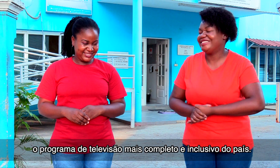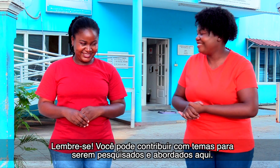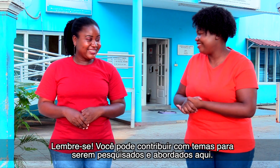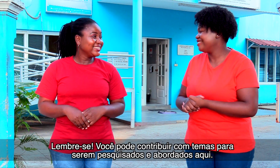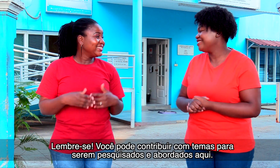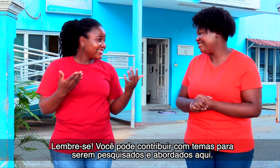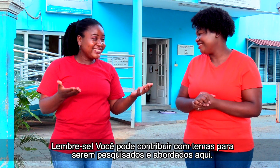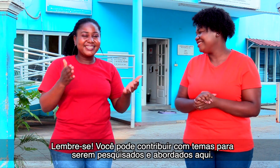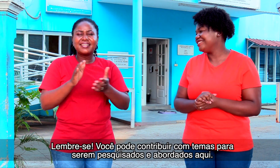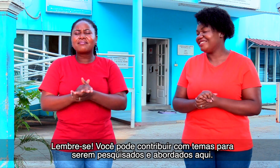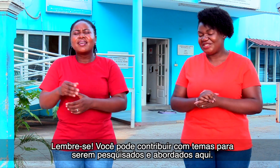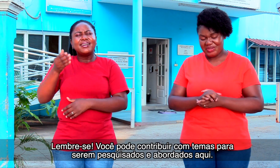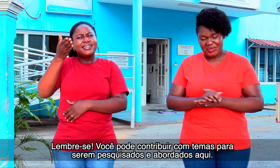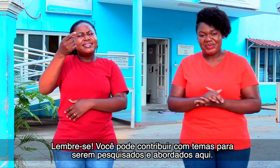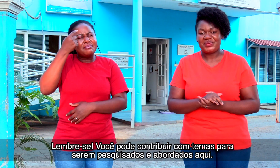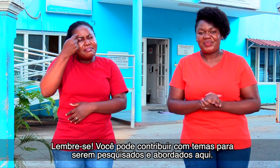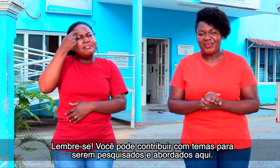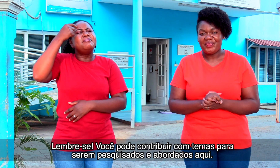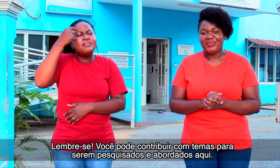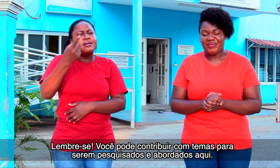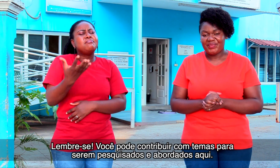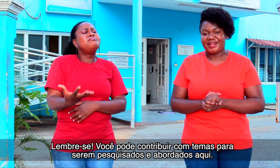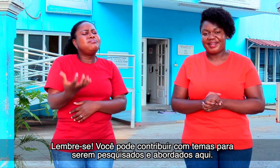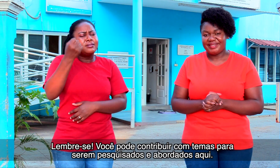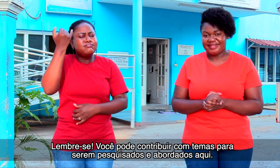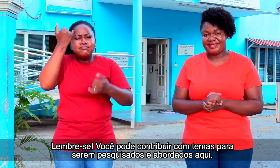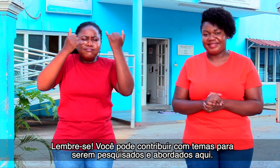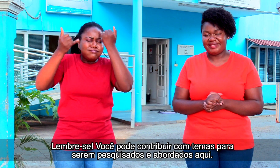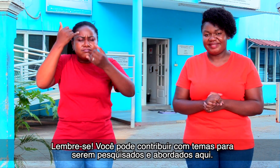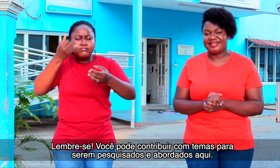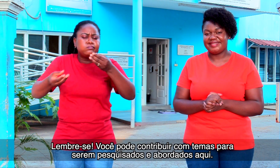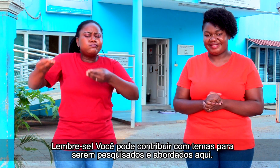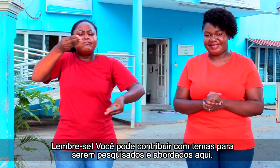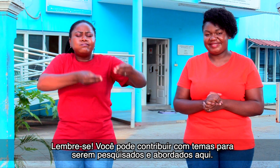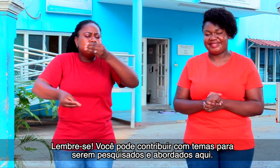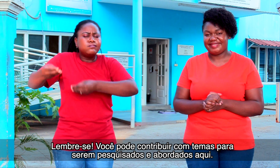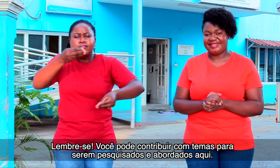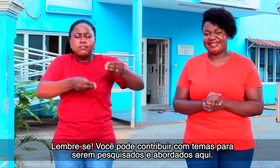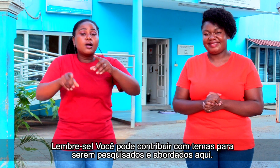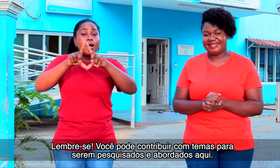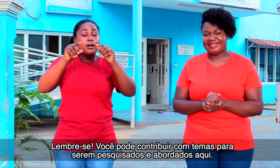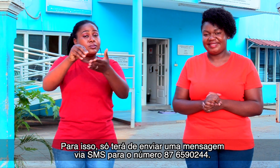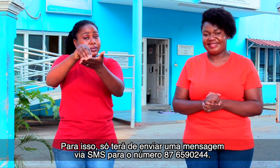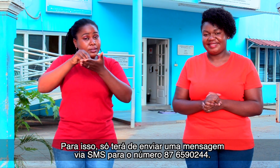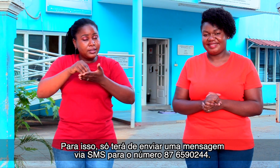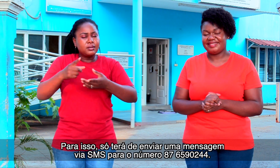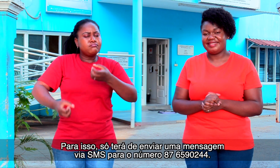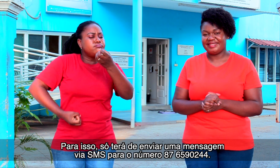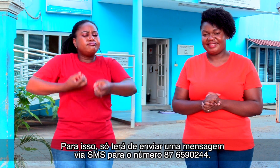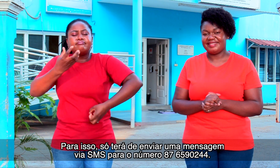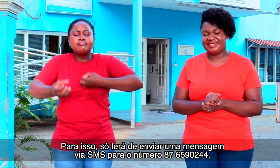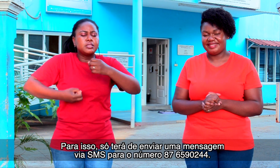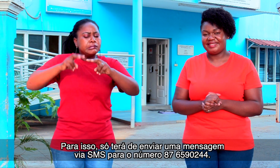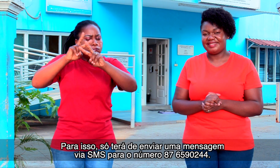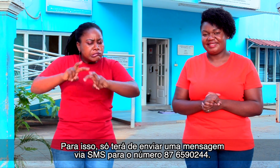país. Lembre-se, você pode contribuir com temas para serem pesquisados e abordados aqui.